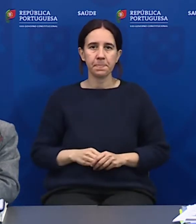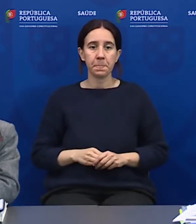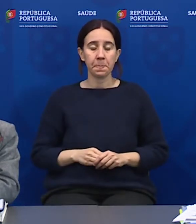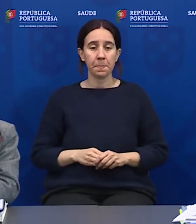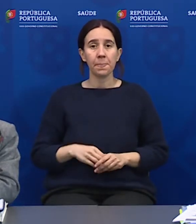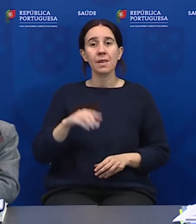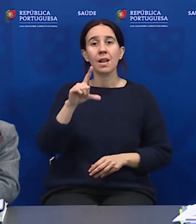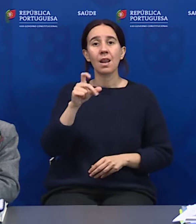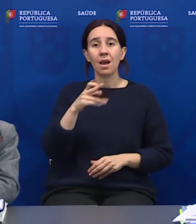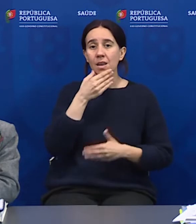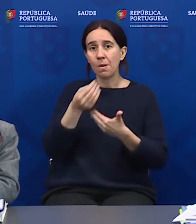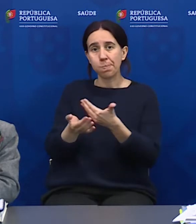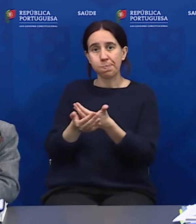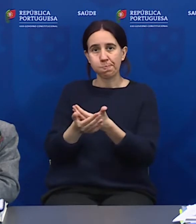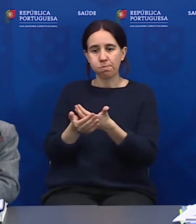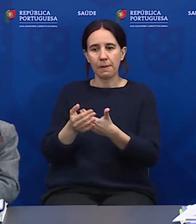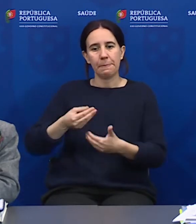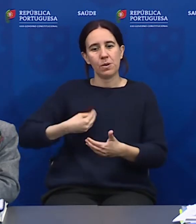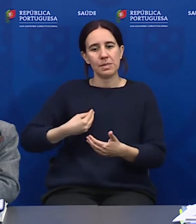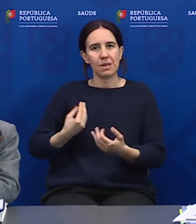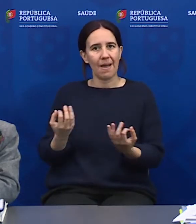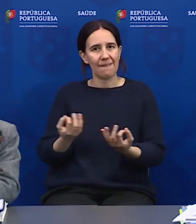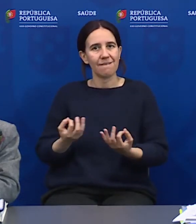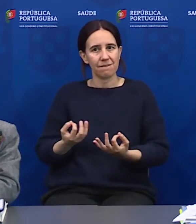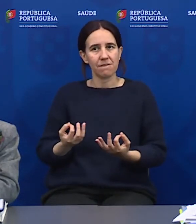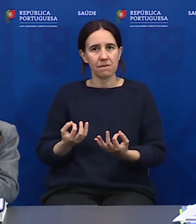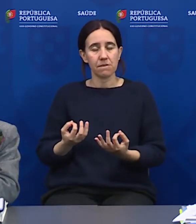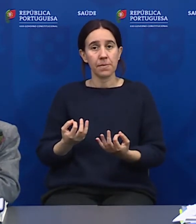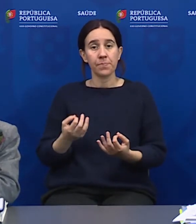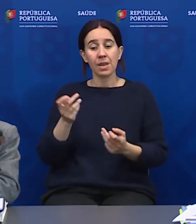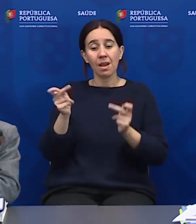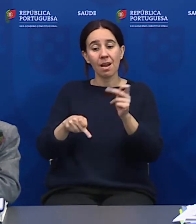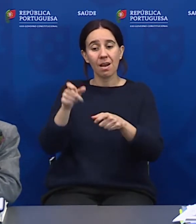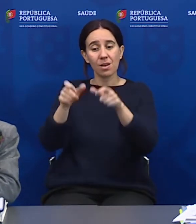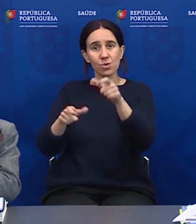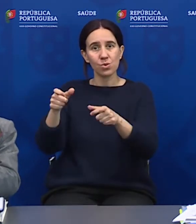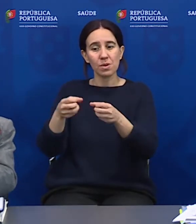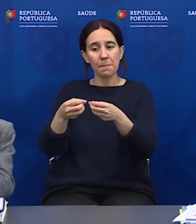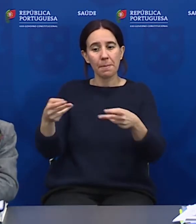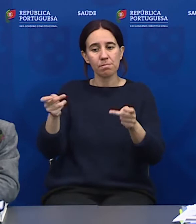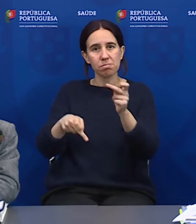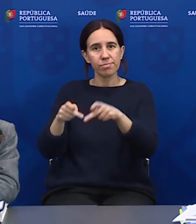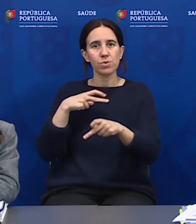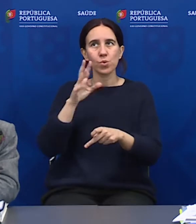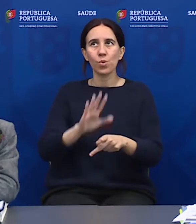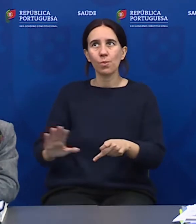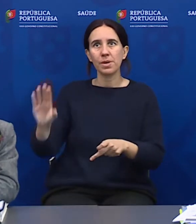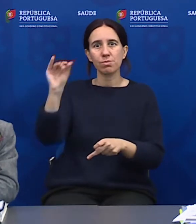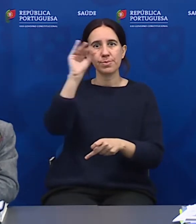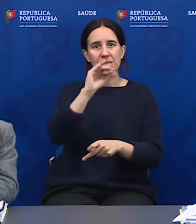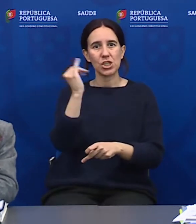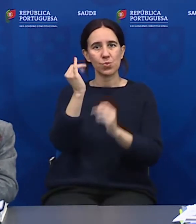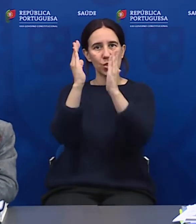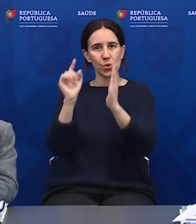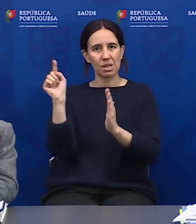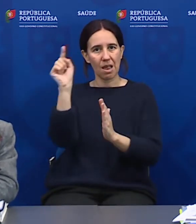Os lares de terceira idade são uma preocupação e os casos que começam a surgir por todo o país nestas